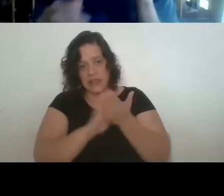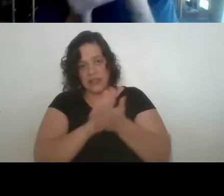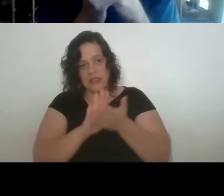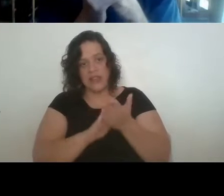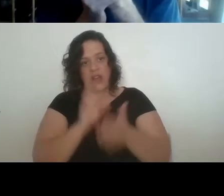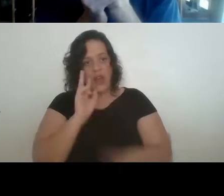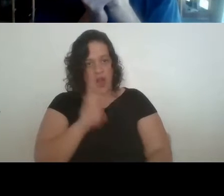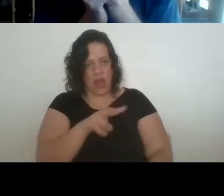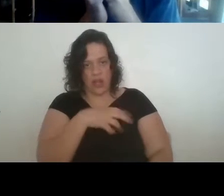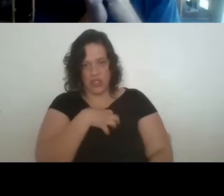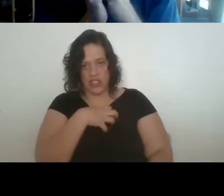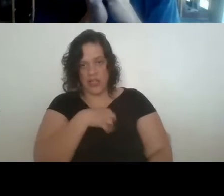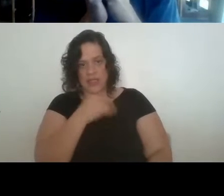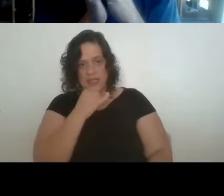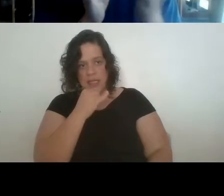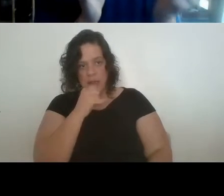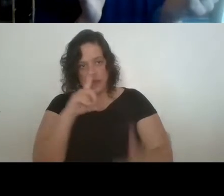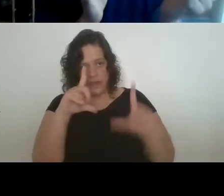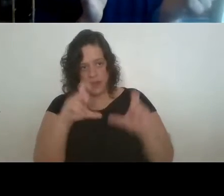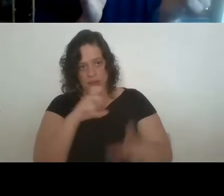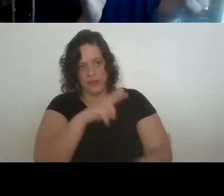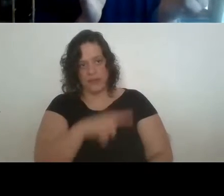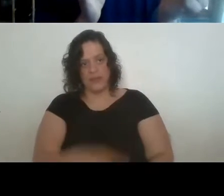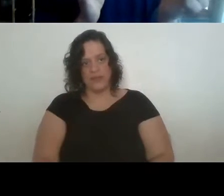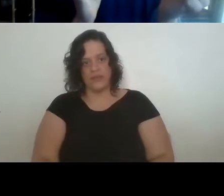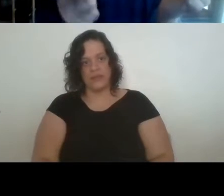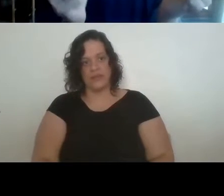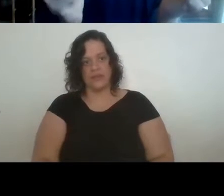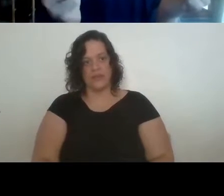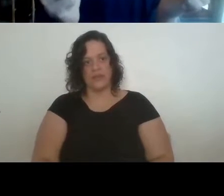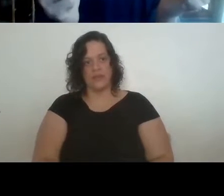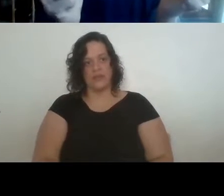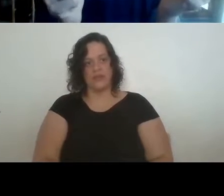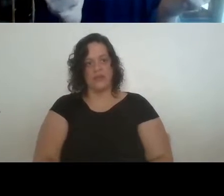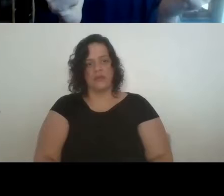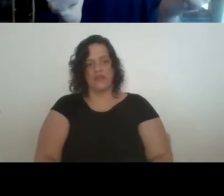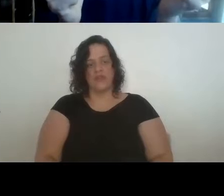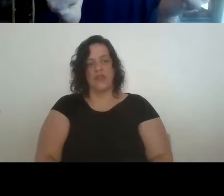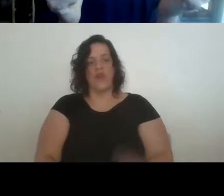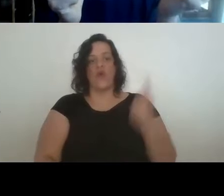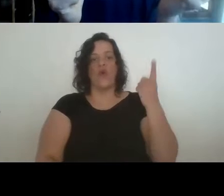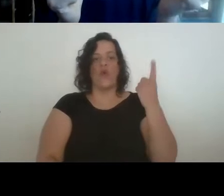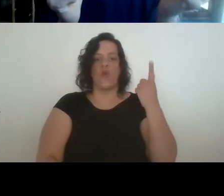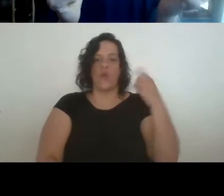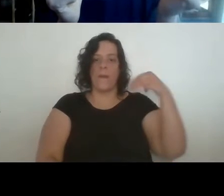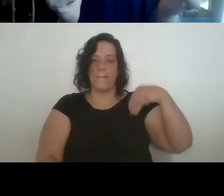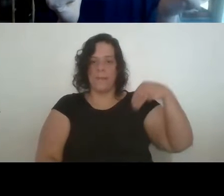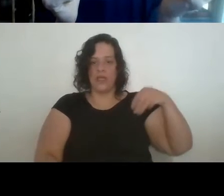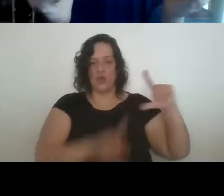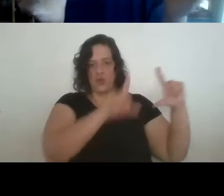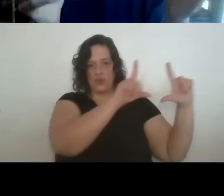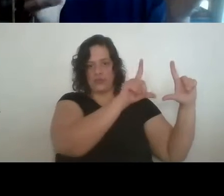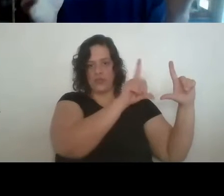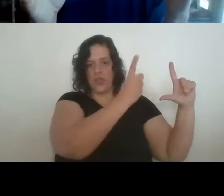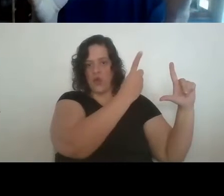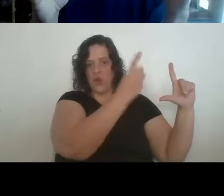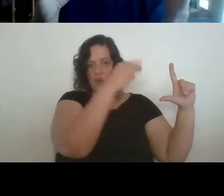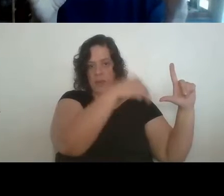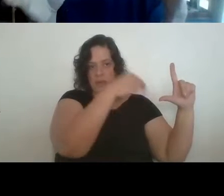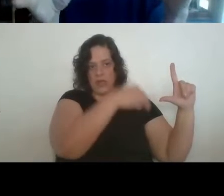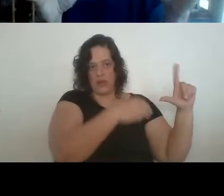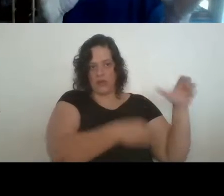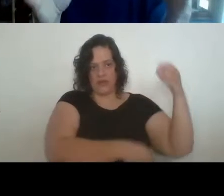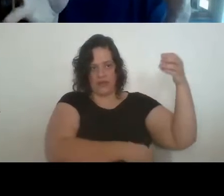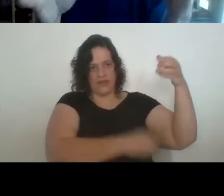Elisa. Então, depois de 1 minuto de chacoalhar a jarra, a gente vê a imagem do lado esquerdo, né? Tem